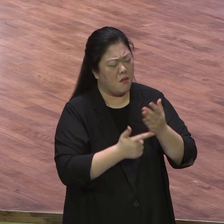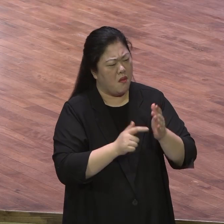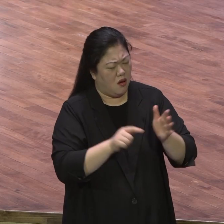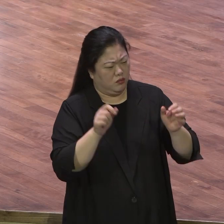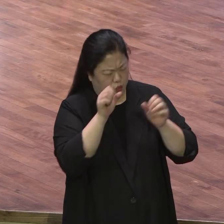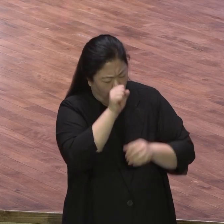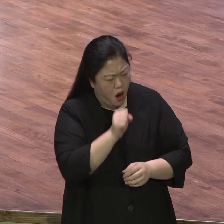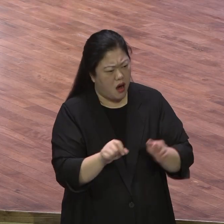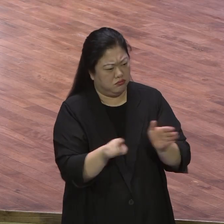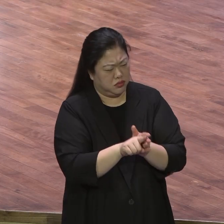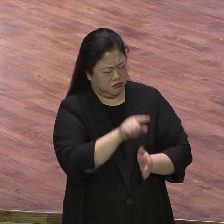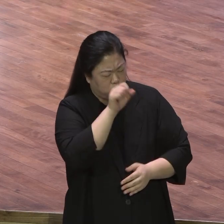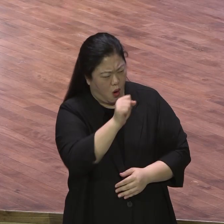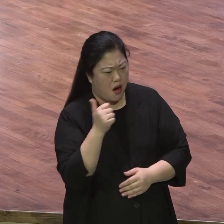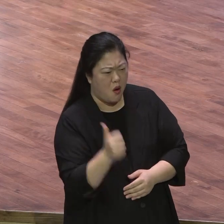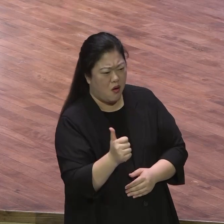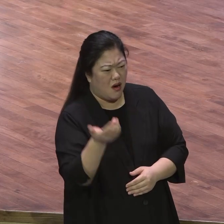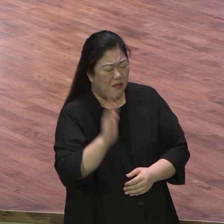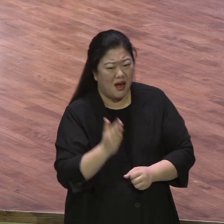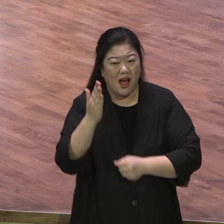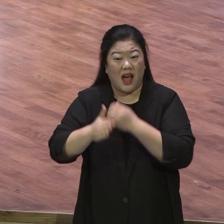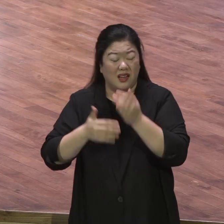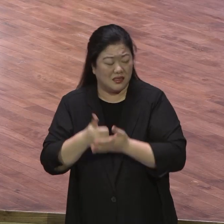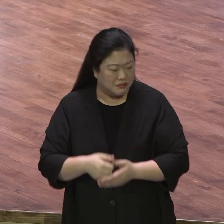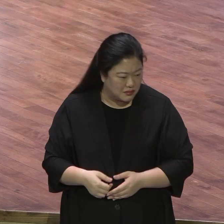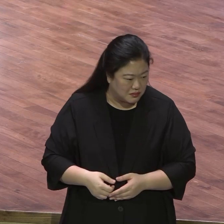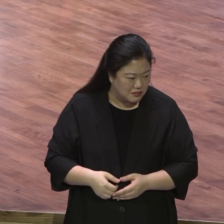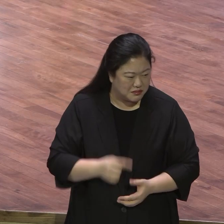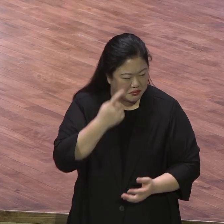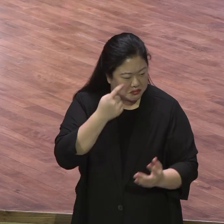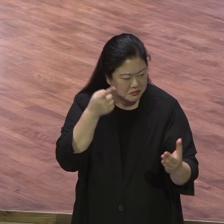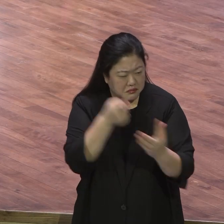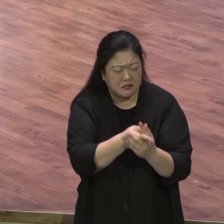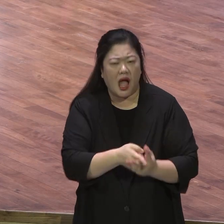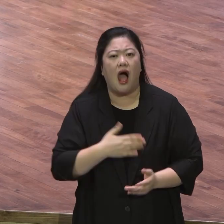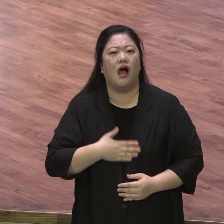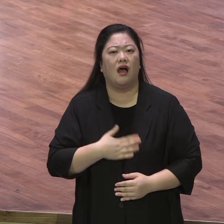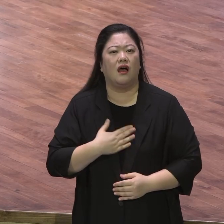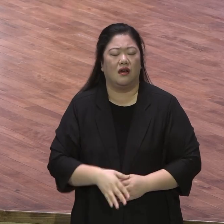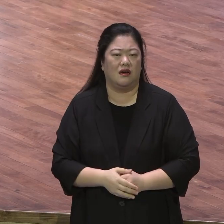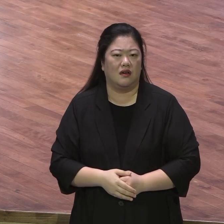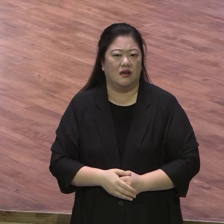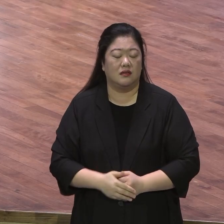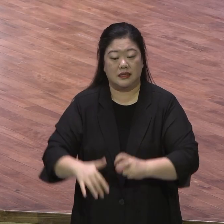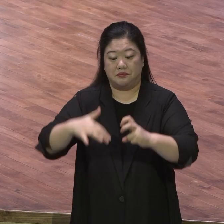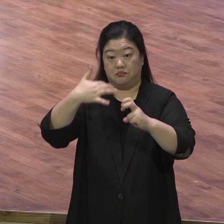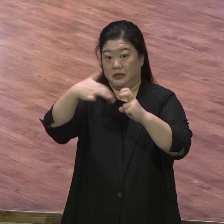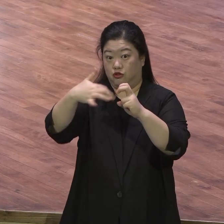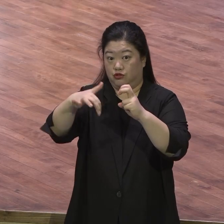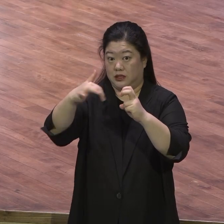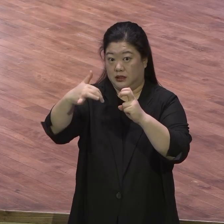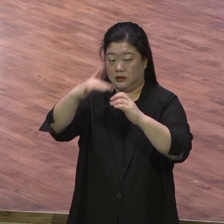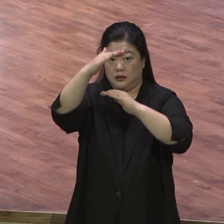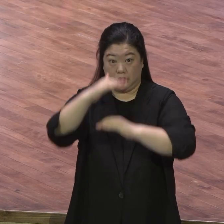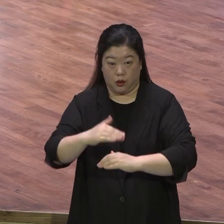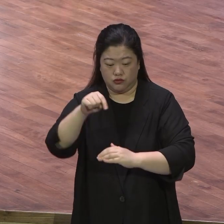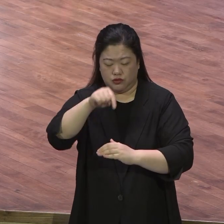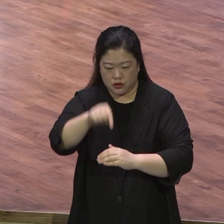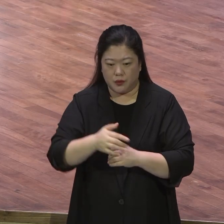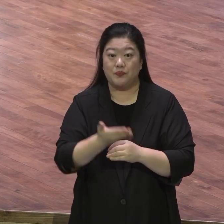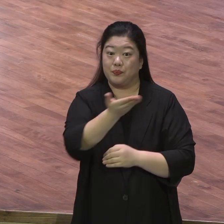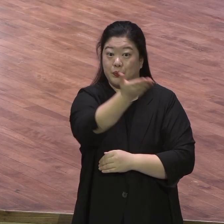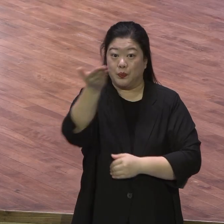그러니까 여러분들도 오늘 민숙이 서가 강조하는 것처럼 완전히 여러분 체질만